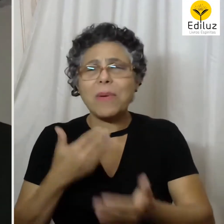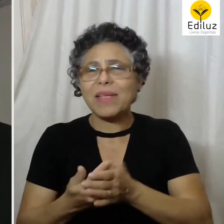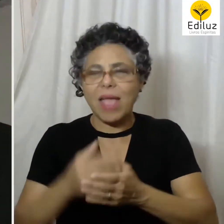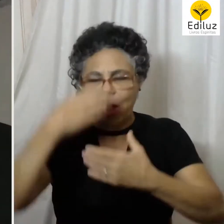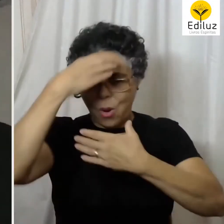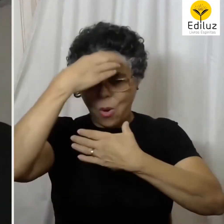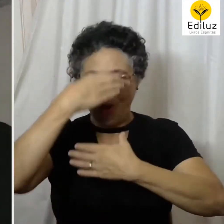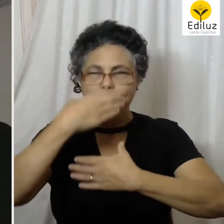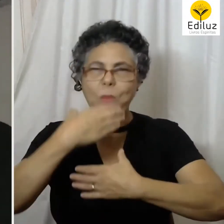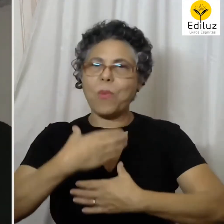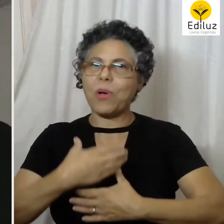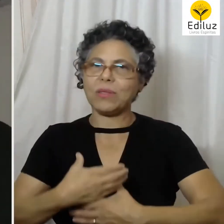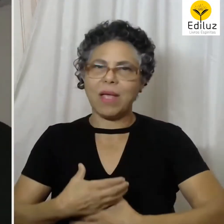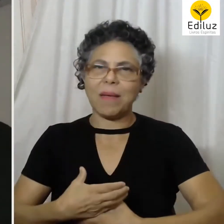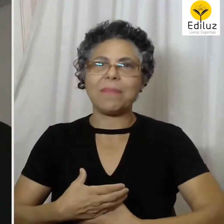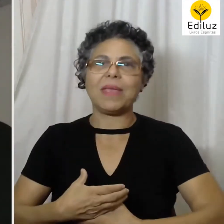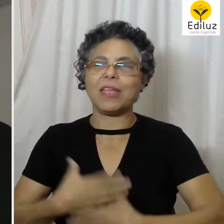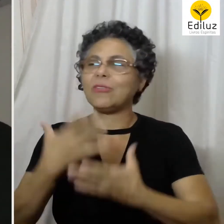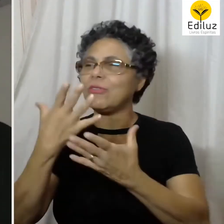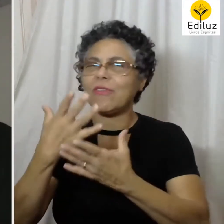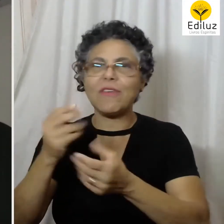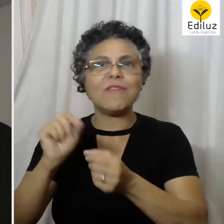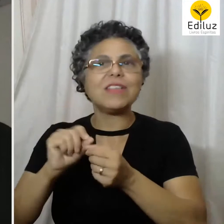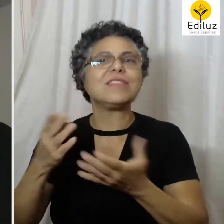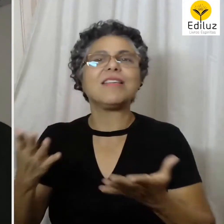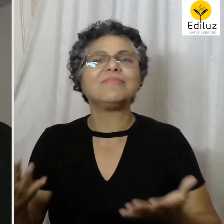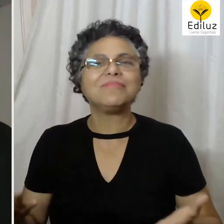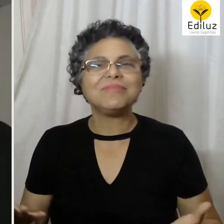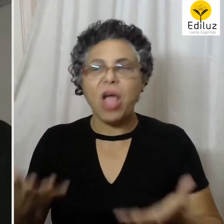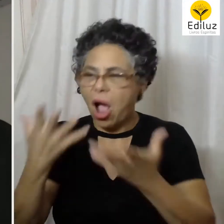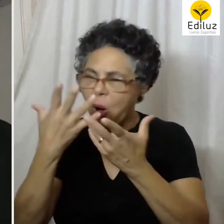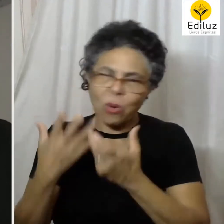porventura, venham a adotar.